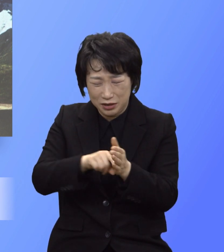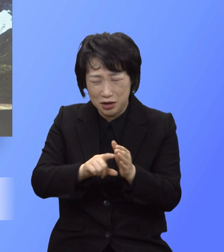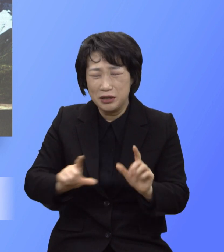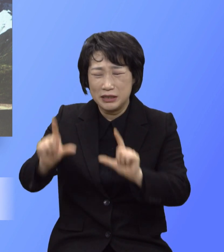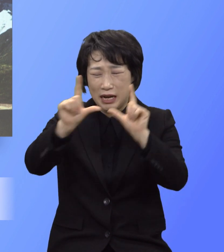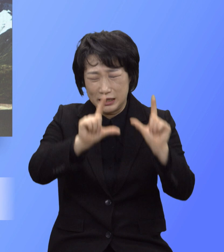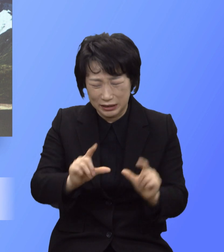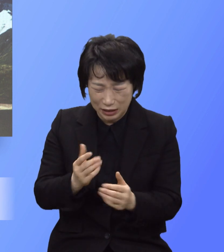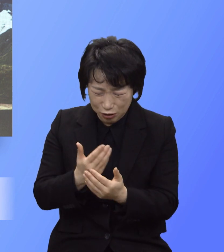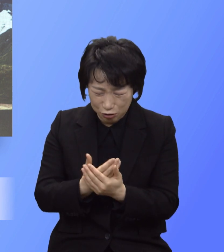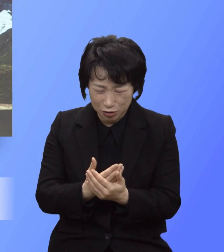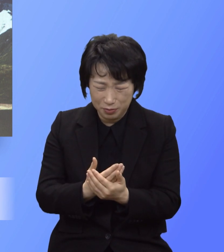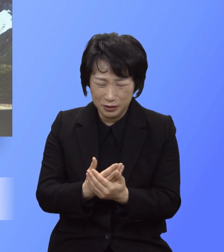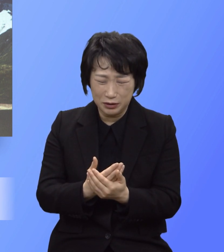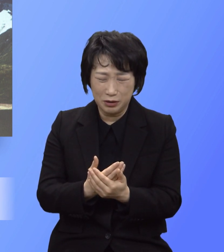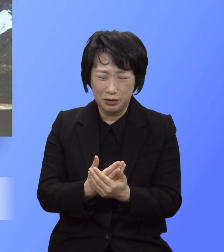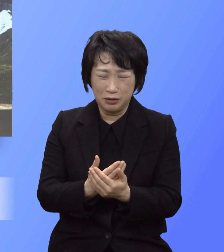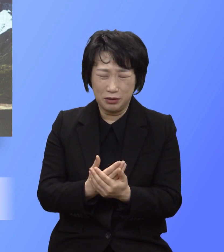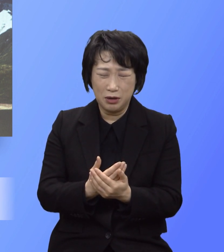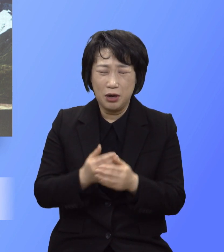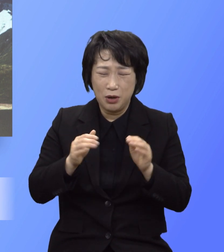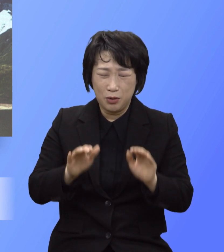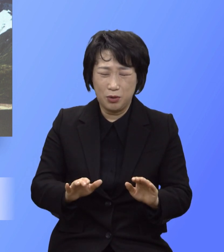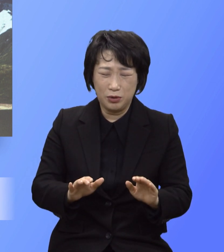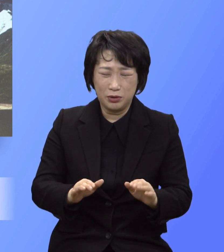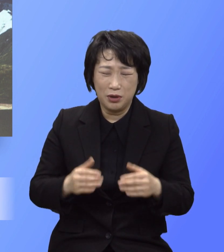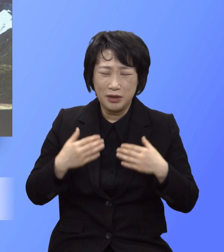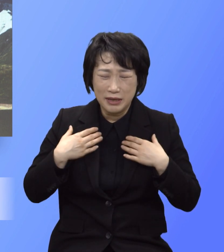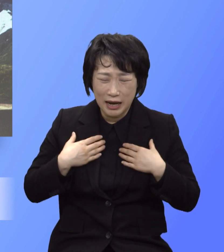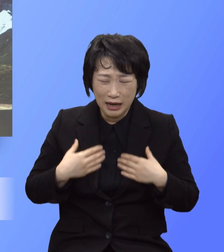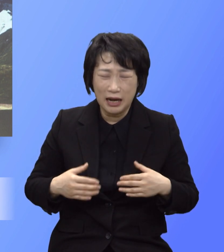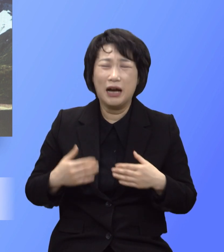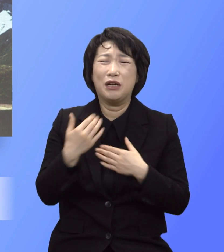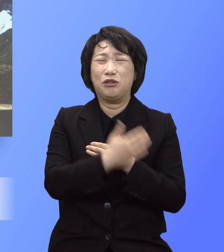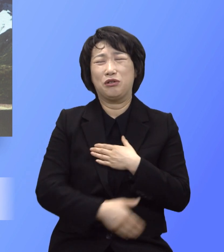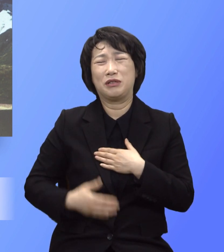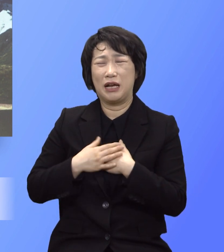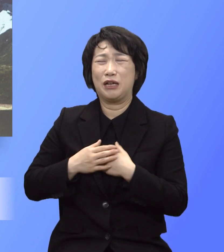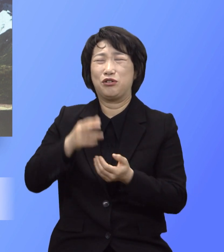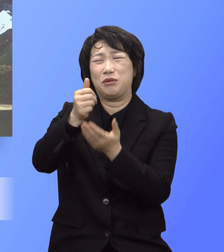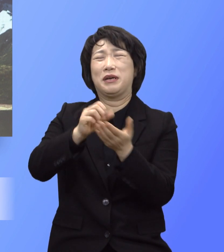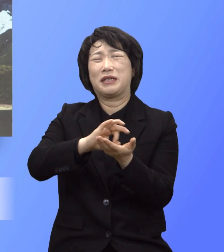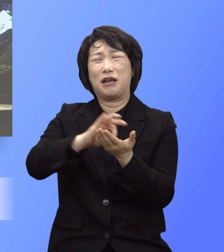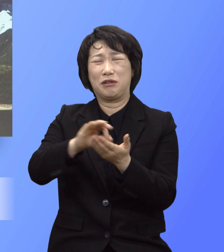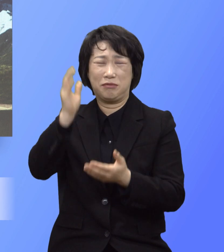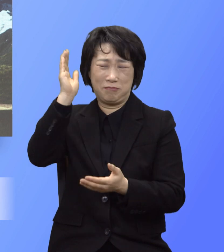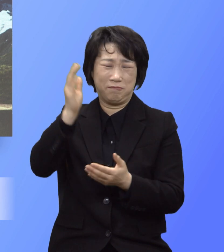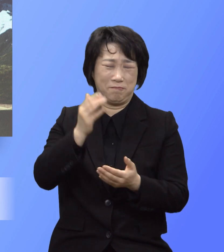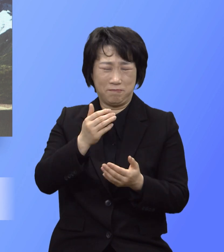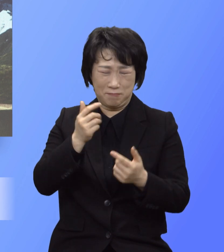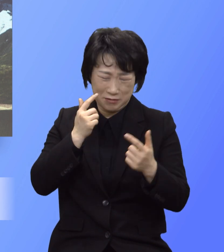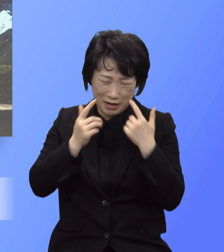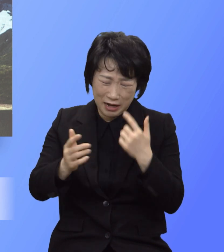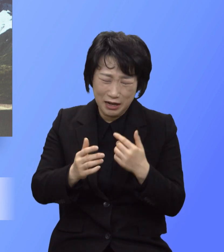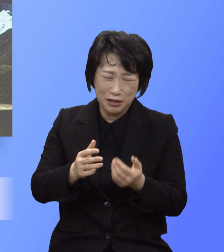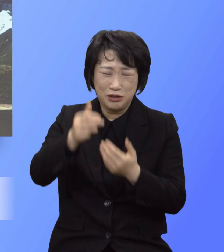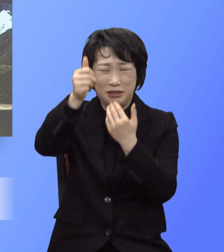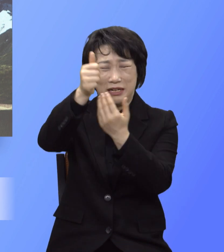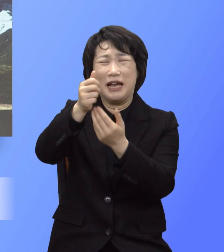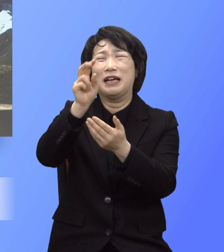살게 하옵소서. 오늘도 연약한 육체를 강하게 써주신 주님을